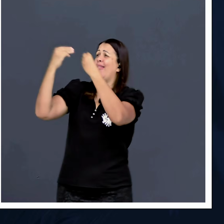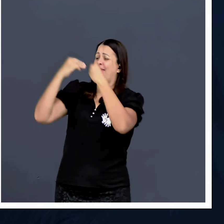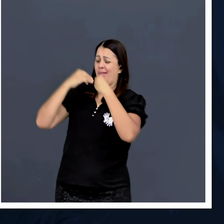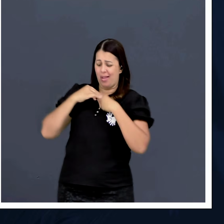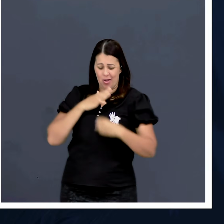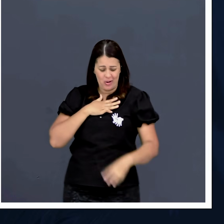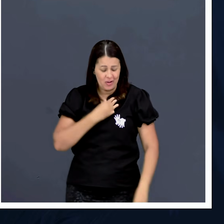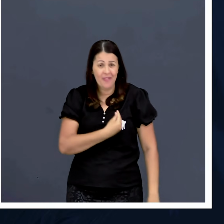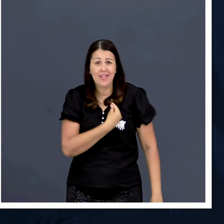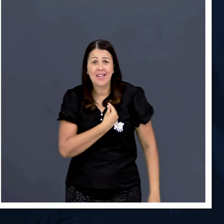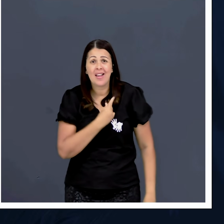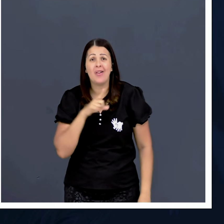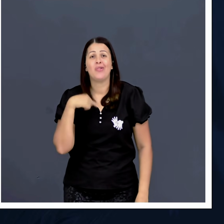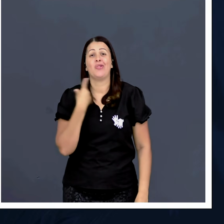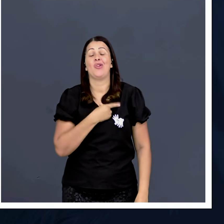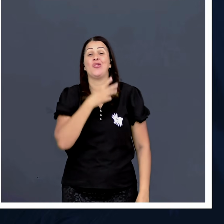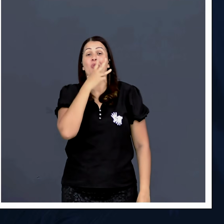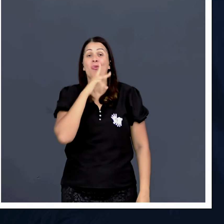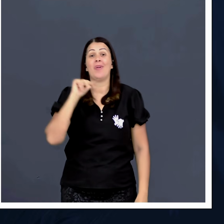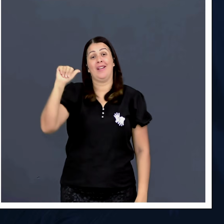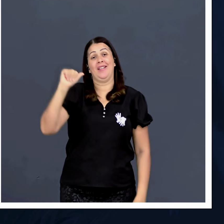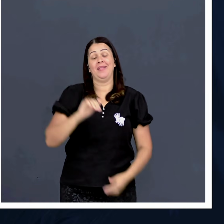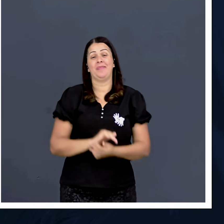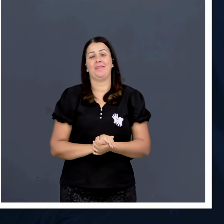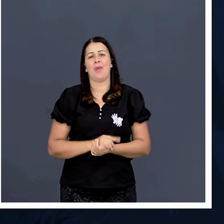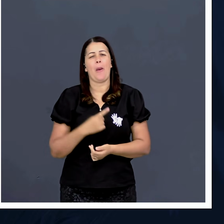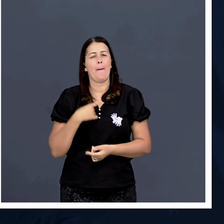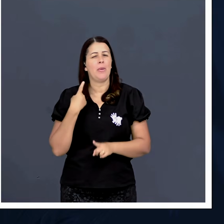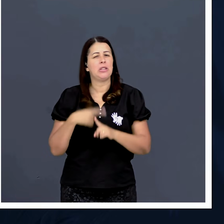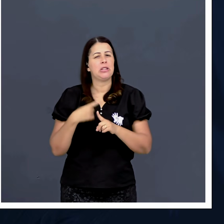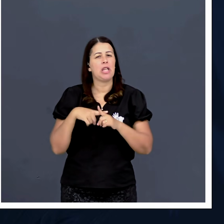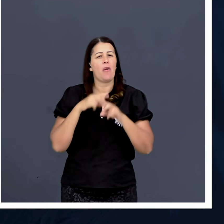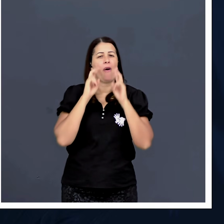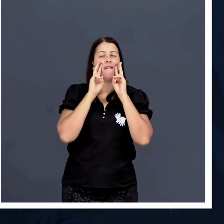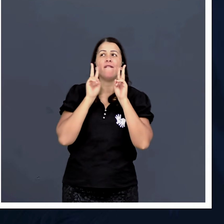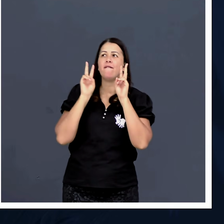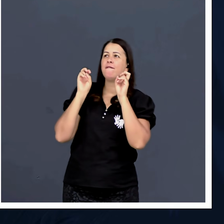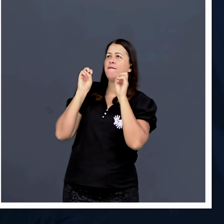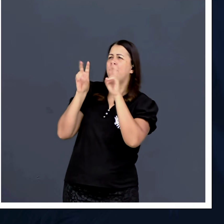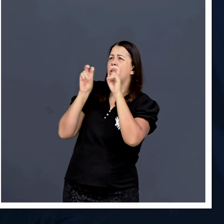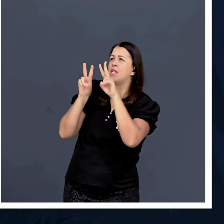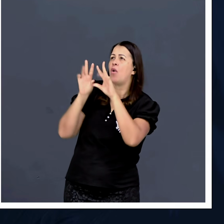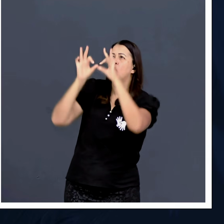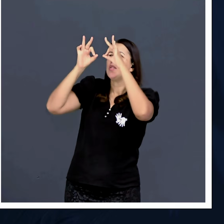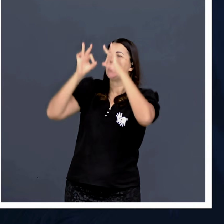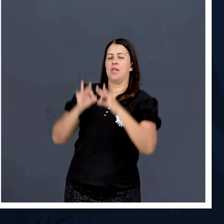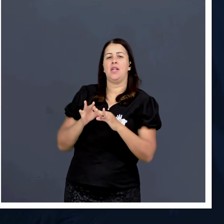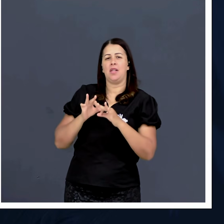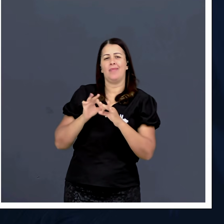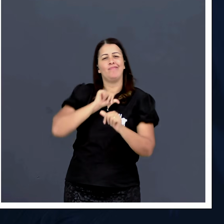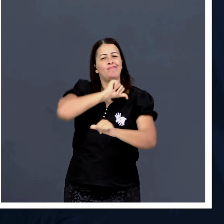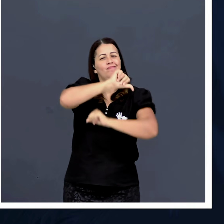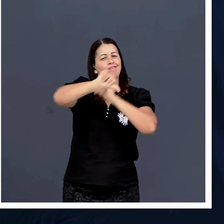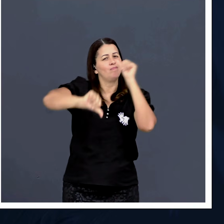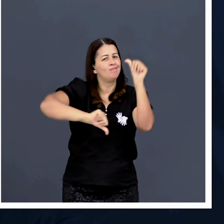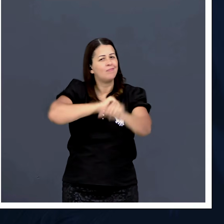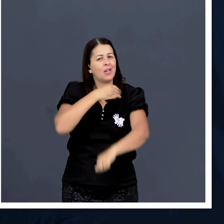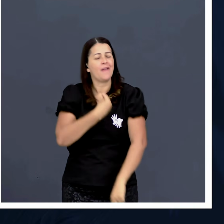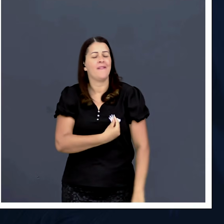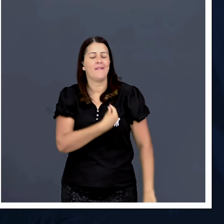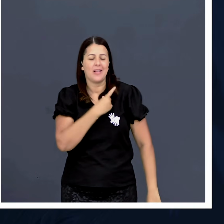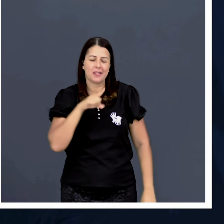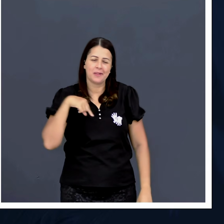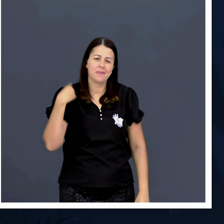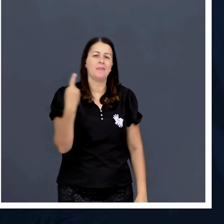O nosso Pai. Portanto, ter essa visão correta de quem Ele é, vai transformar a nossa